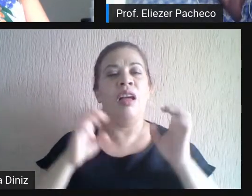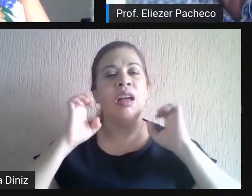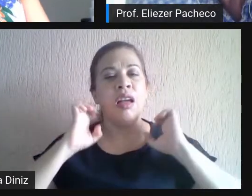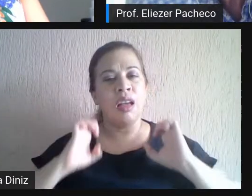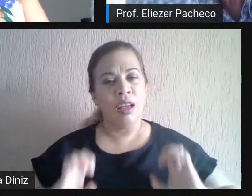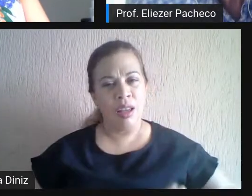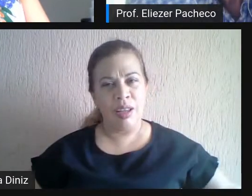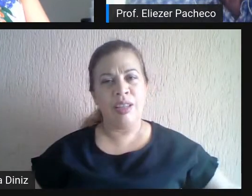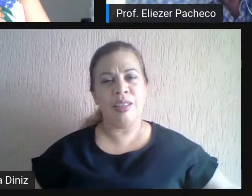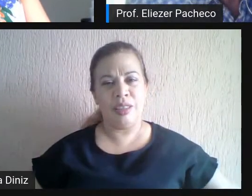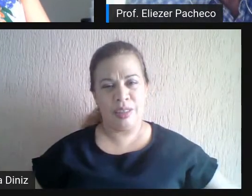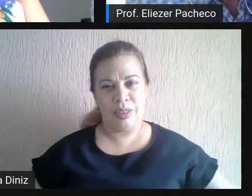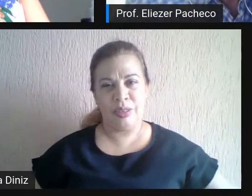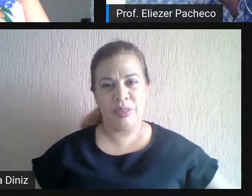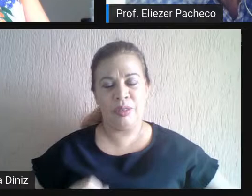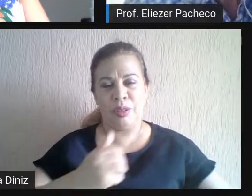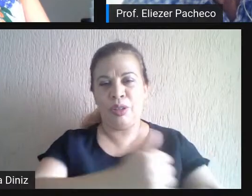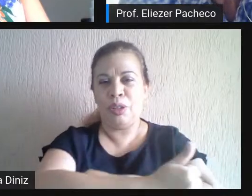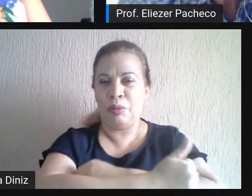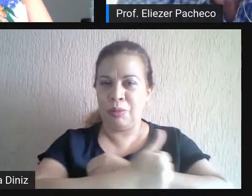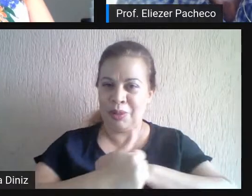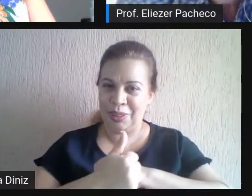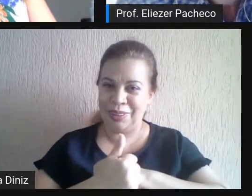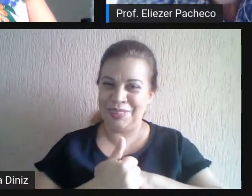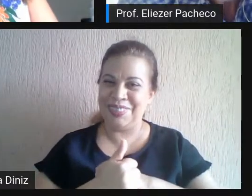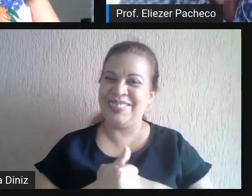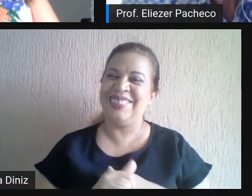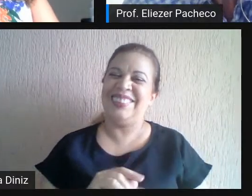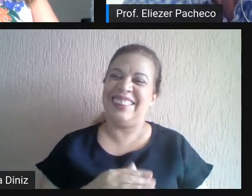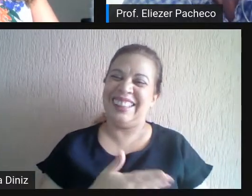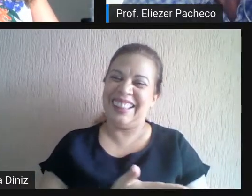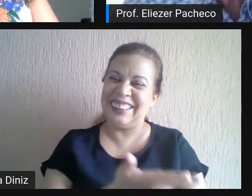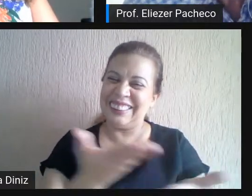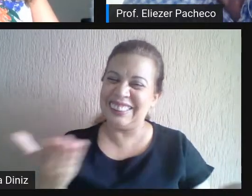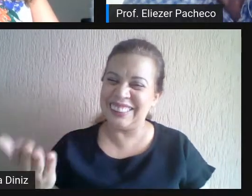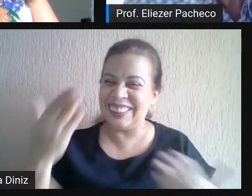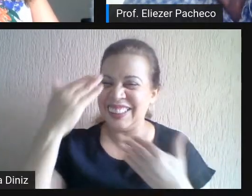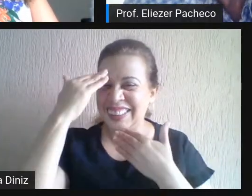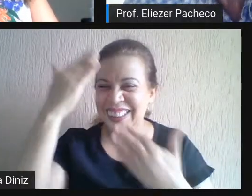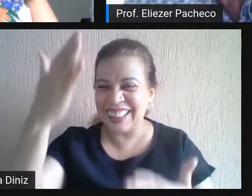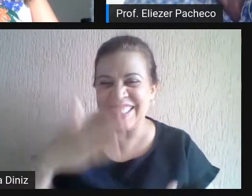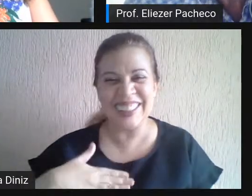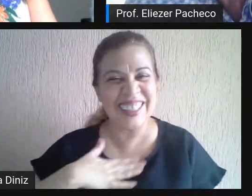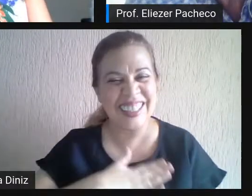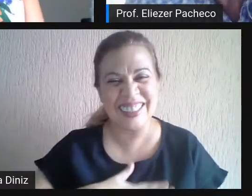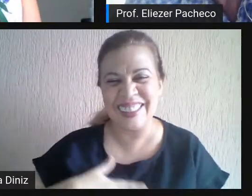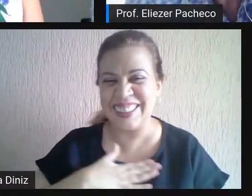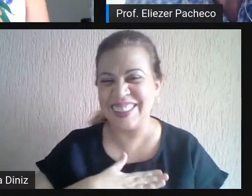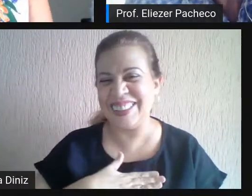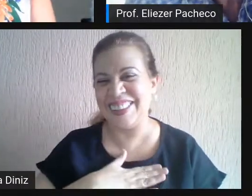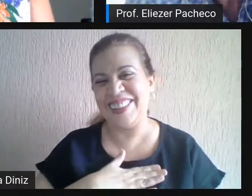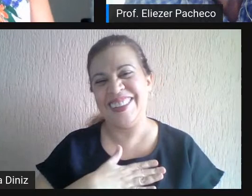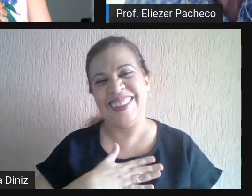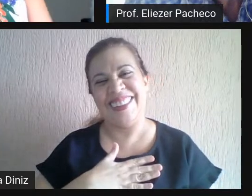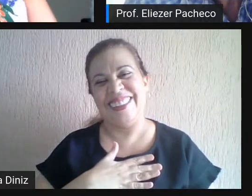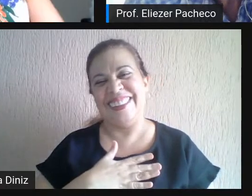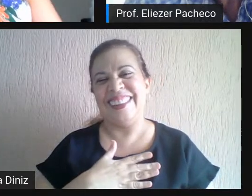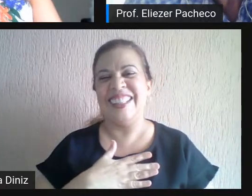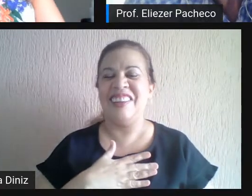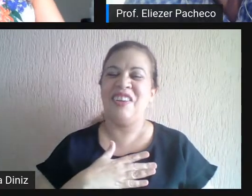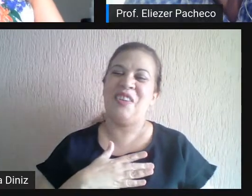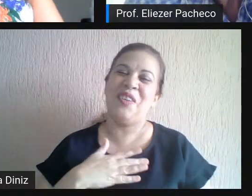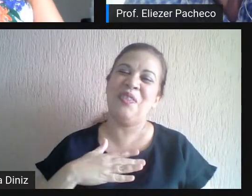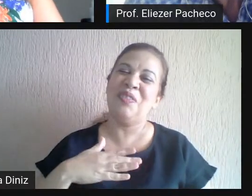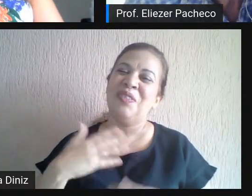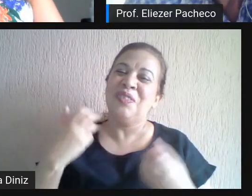futuro. Pessoal, muito obrigado, foi um prazer enorme falar com os sergipanos